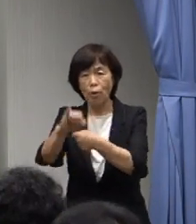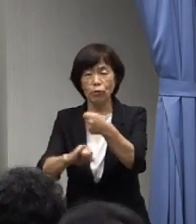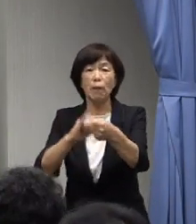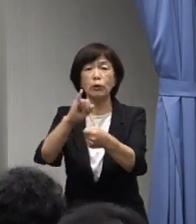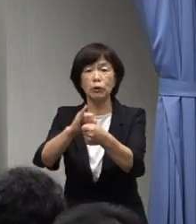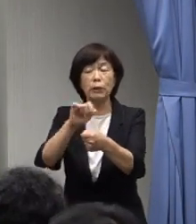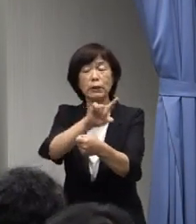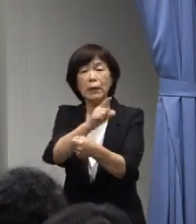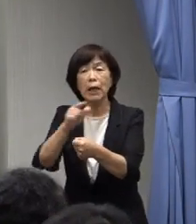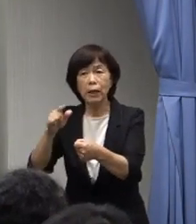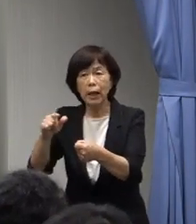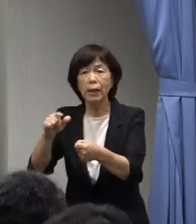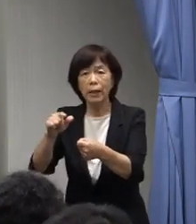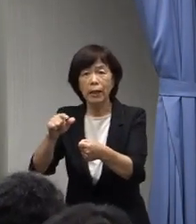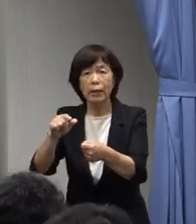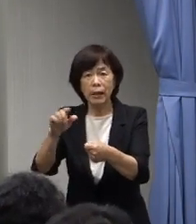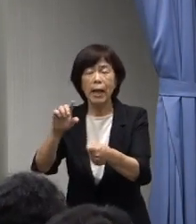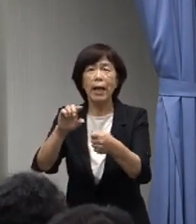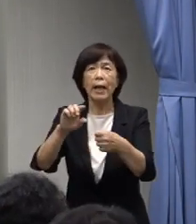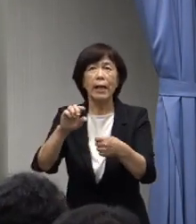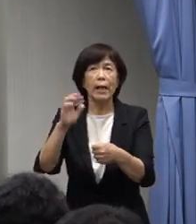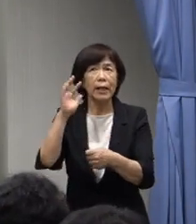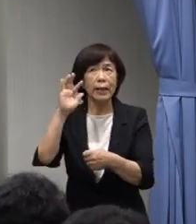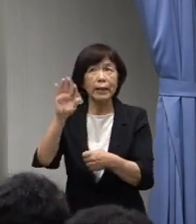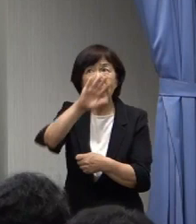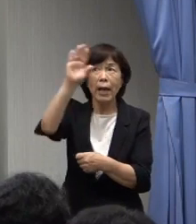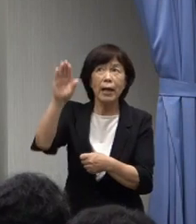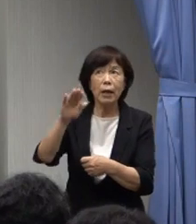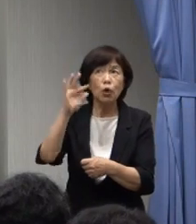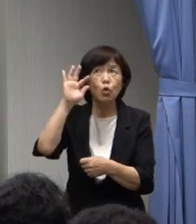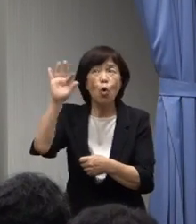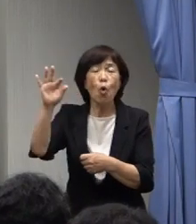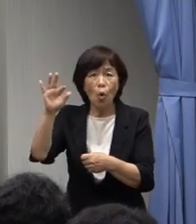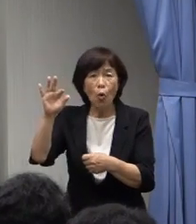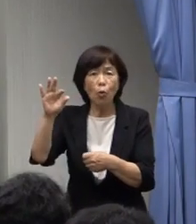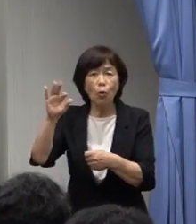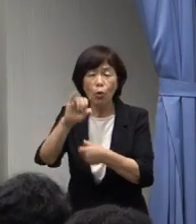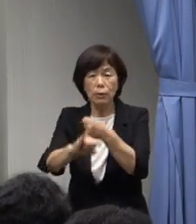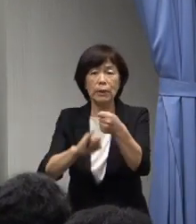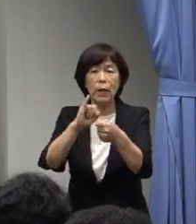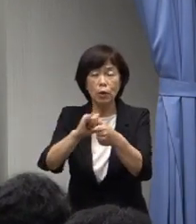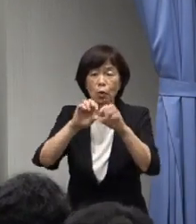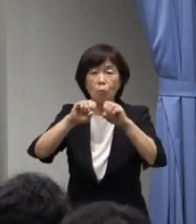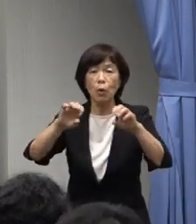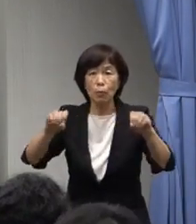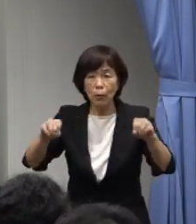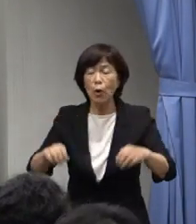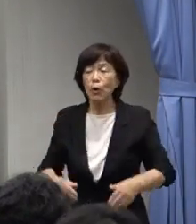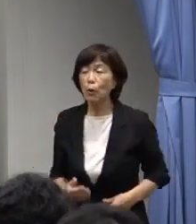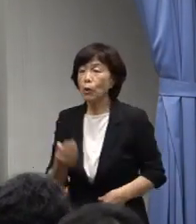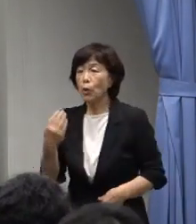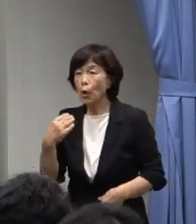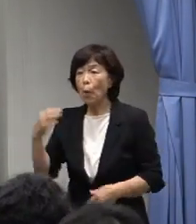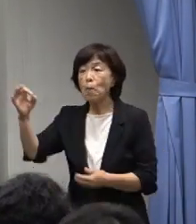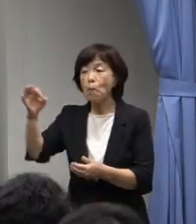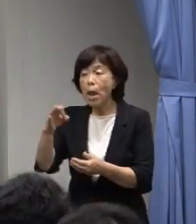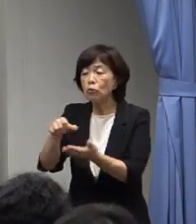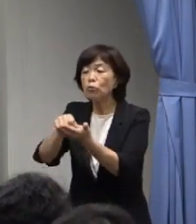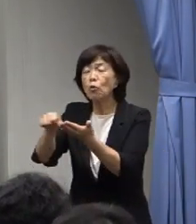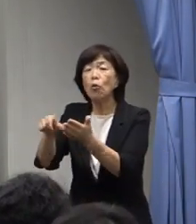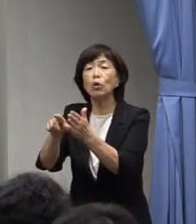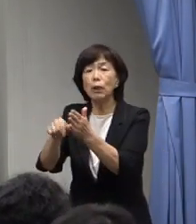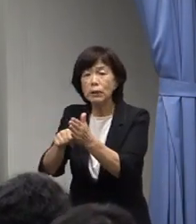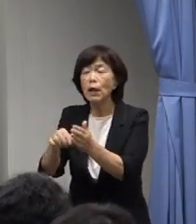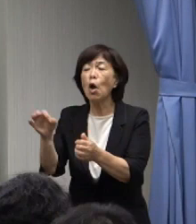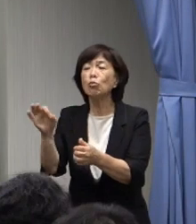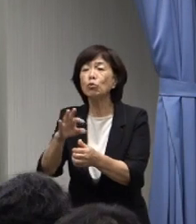各種の天気予報情報サイトで確認することができますが、メール配信サービスに登録しますと、無料でメールが配信されていきます。注